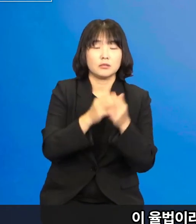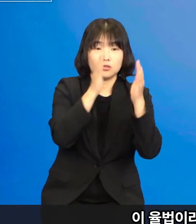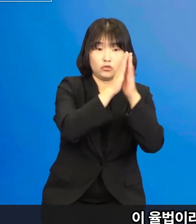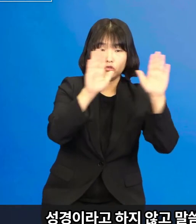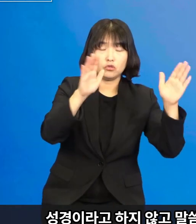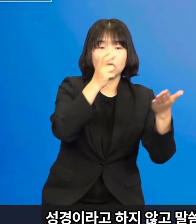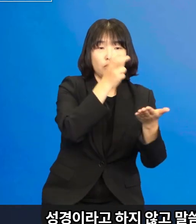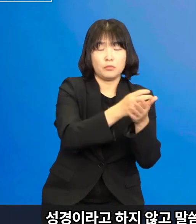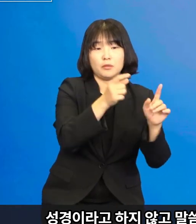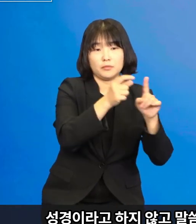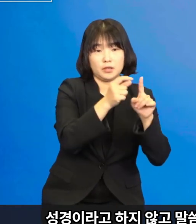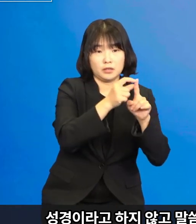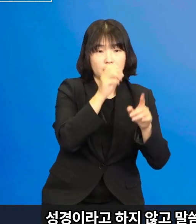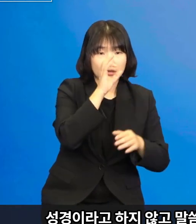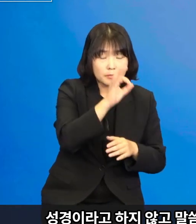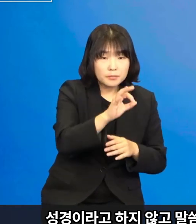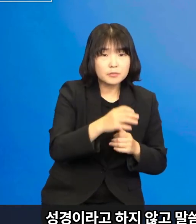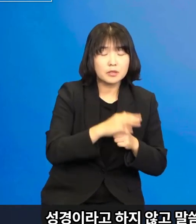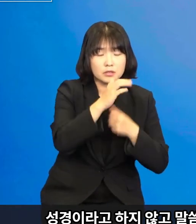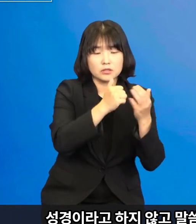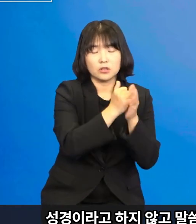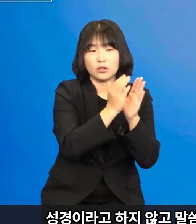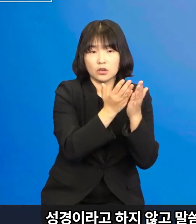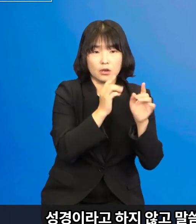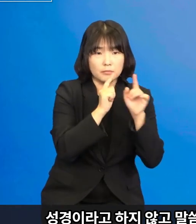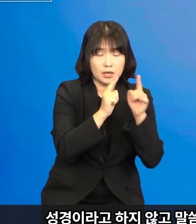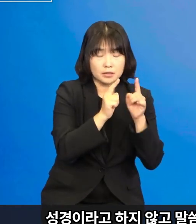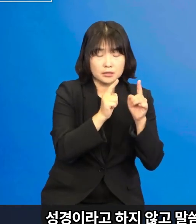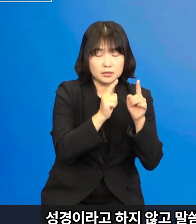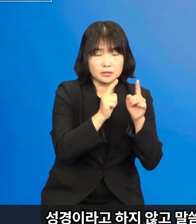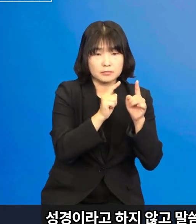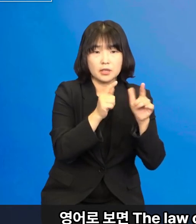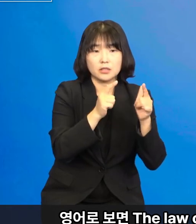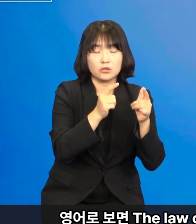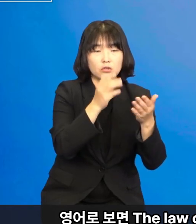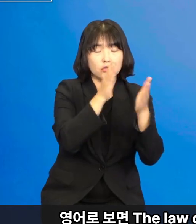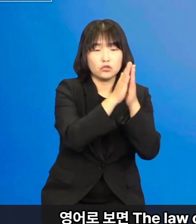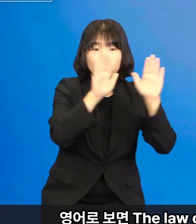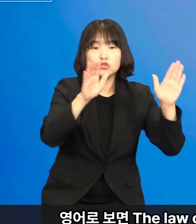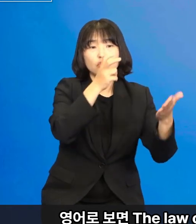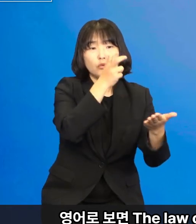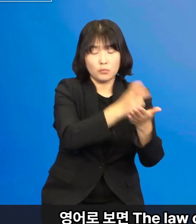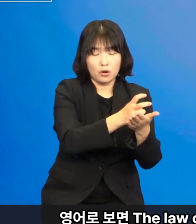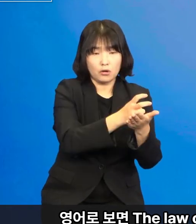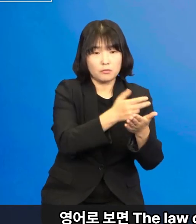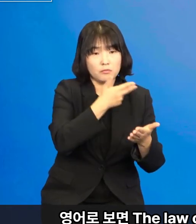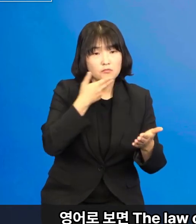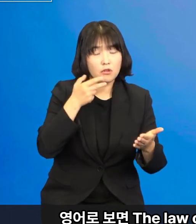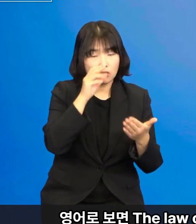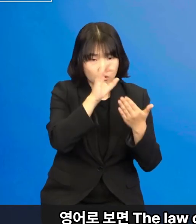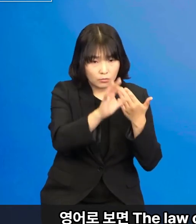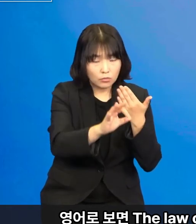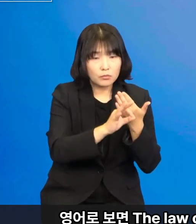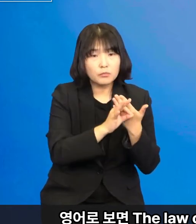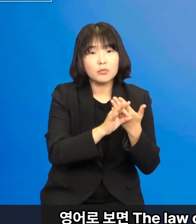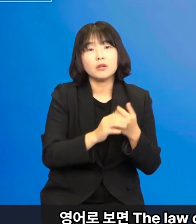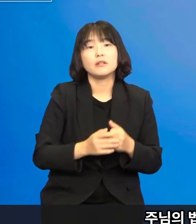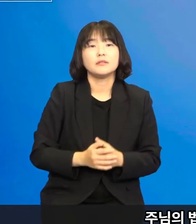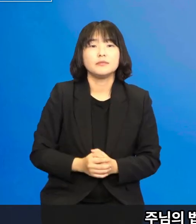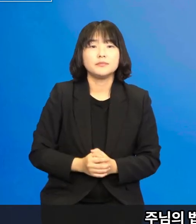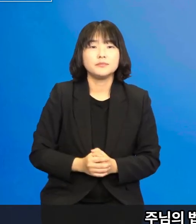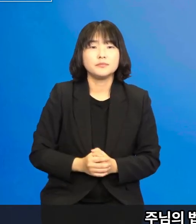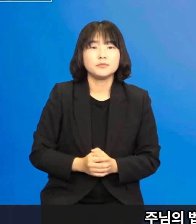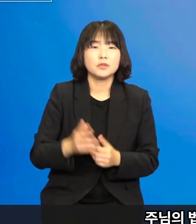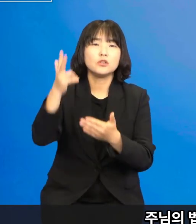보십시오. 성경이라고 하지 않고 말씀이라고 하지 않고 율법이라고 해서 영어로 보면 The law of the Lord라고 되어